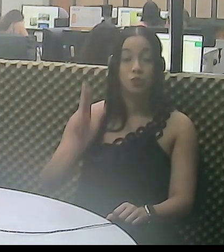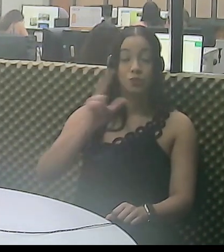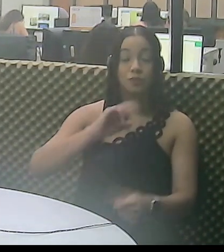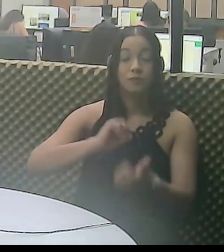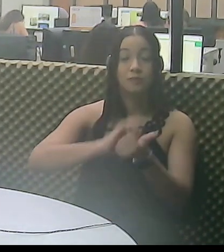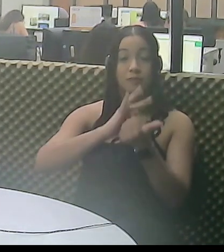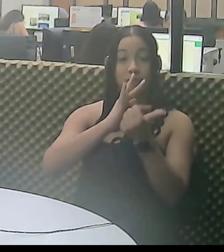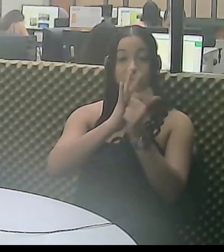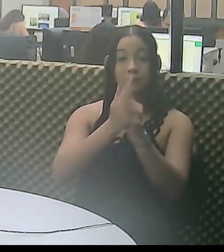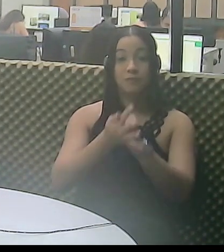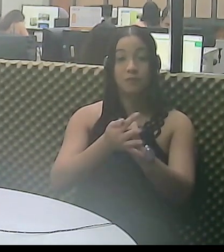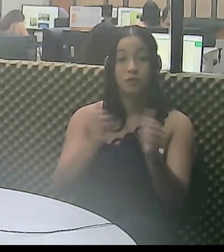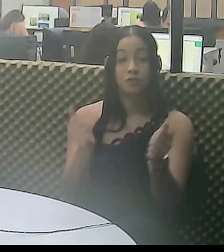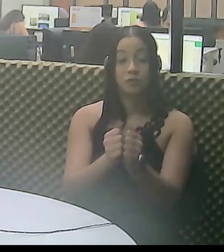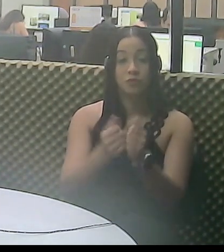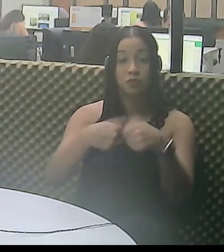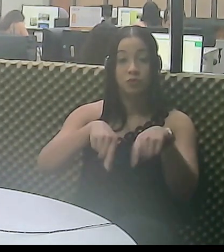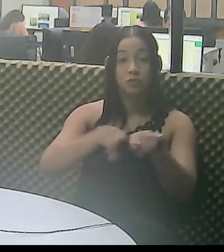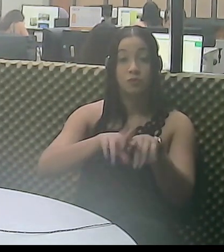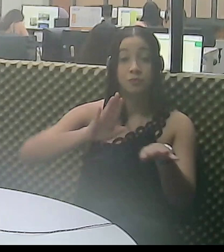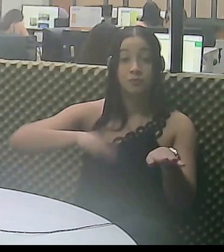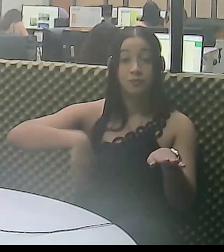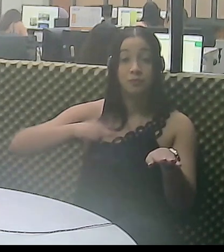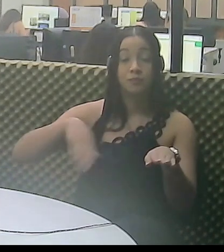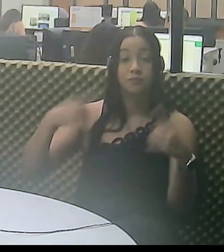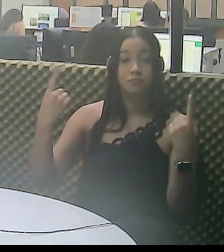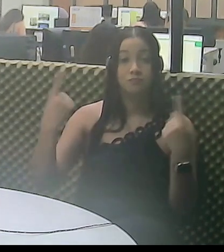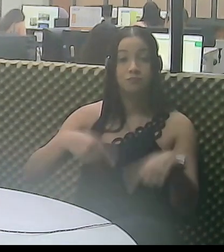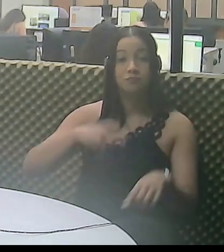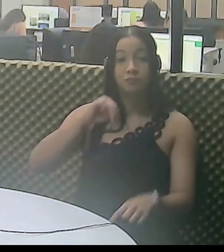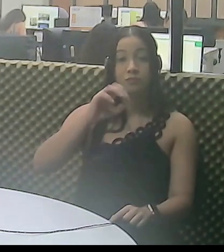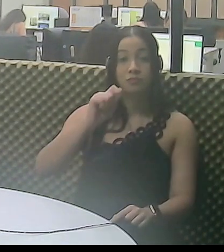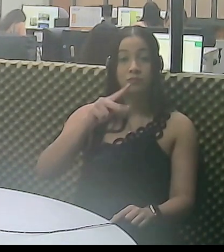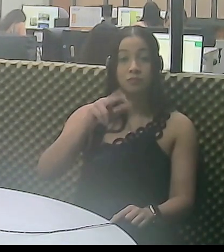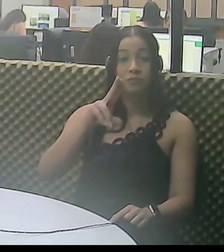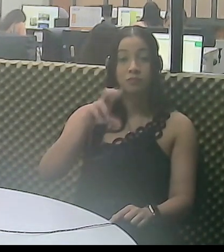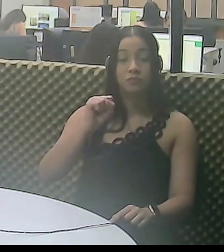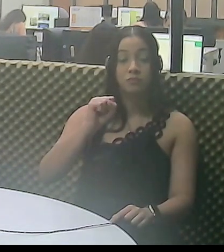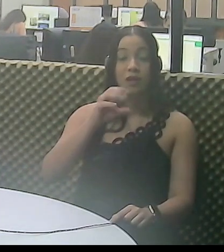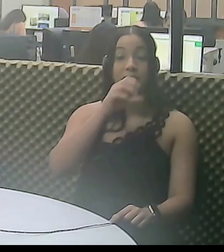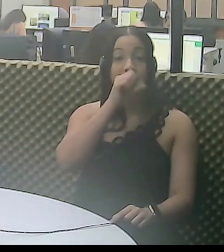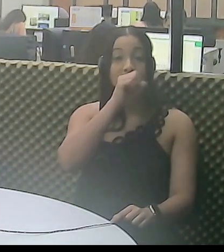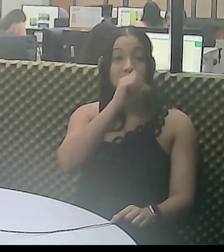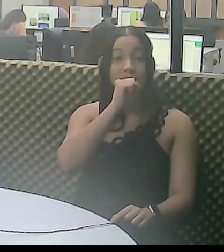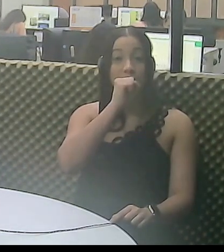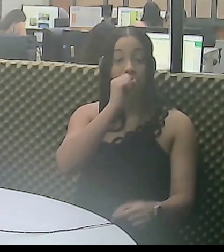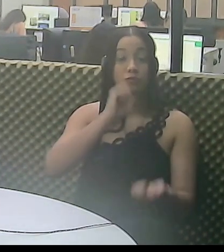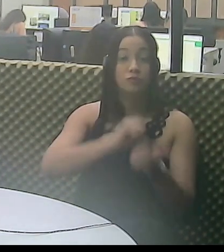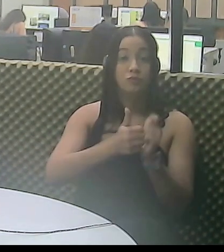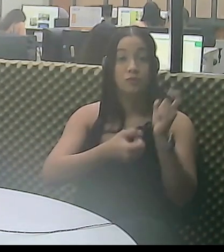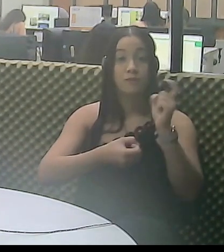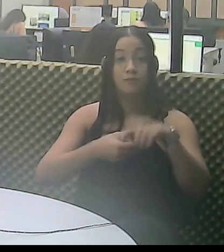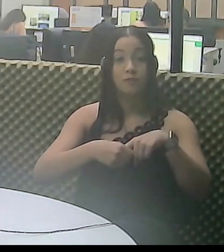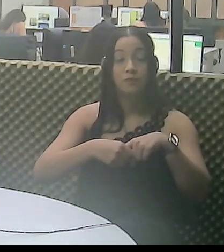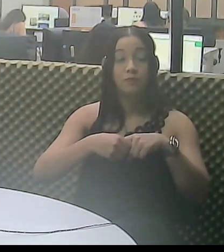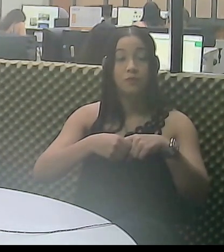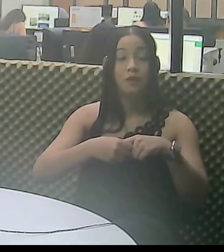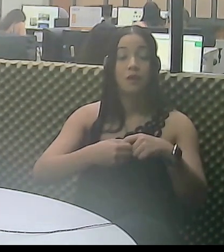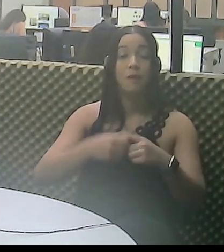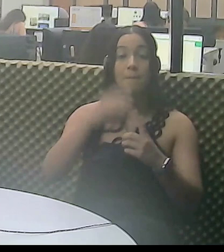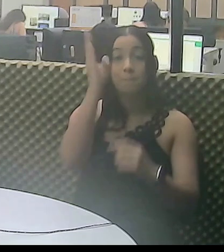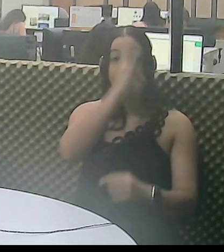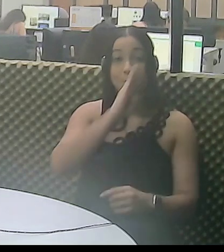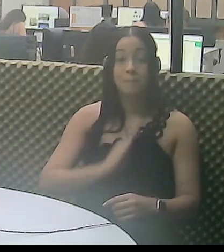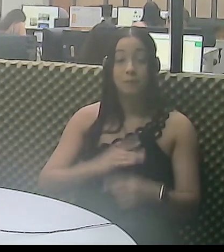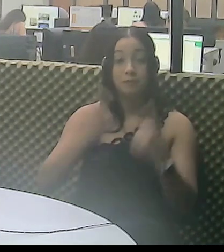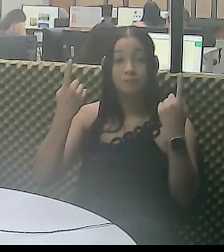Futel, em parceria com o Praia Clube, enfrenta o Magnus Taboão da Serra neste sábado, no jogo de volta das quartas de final da Copa do Brasil